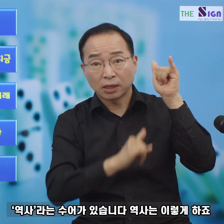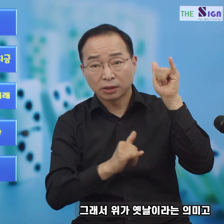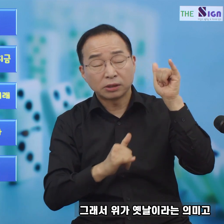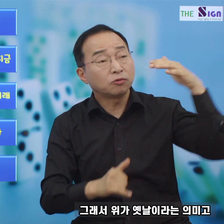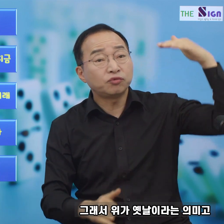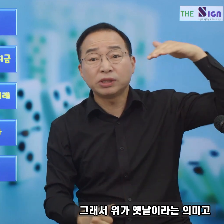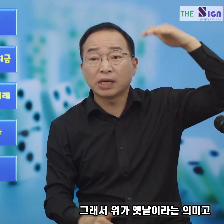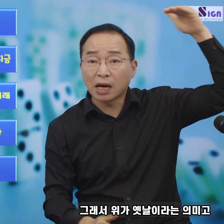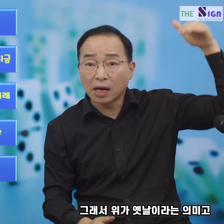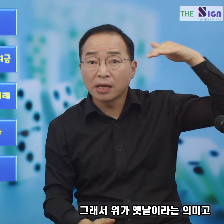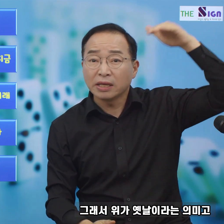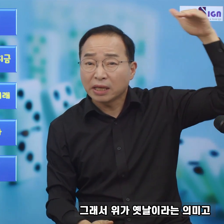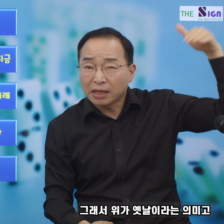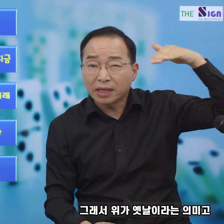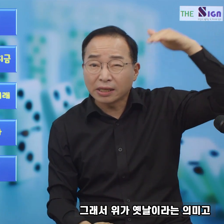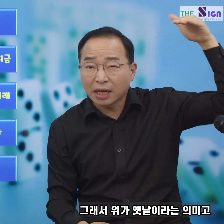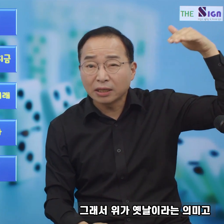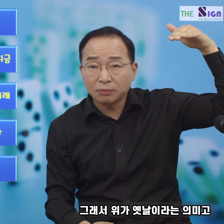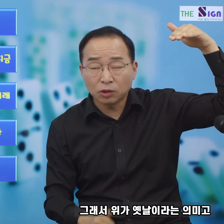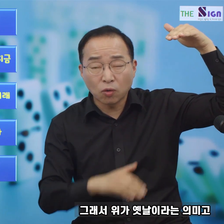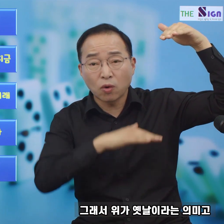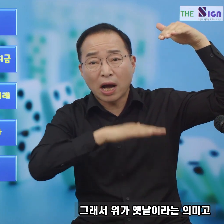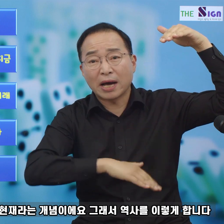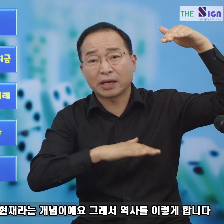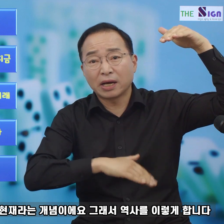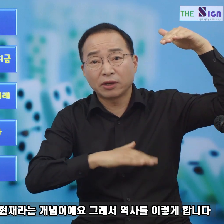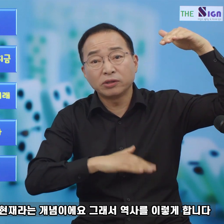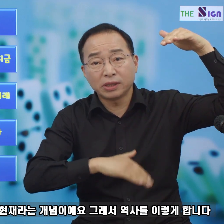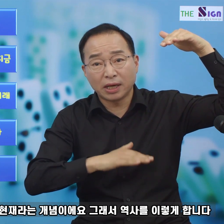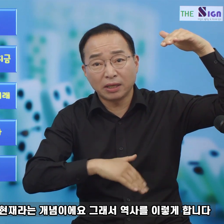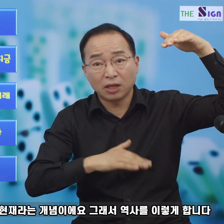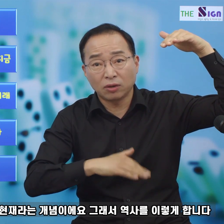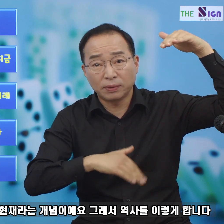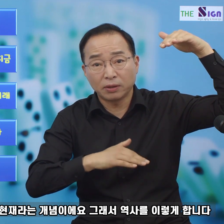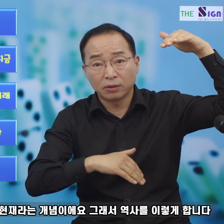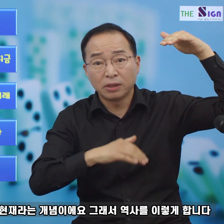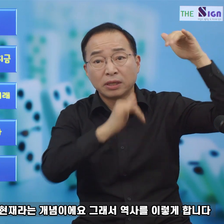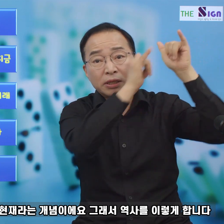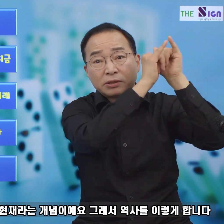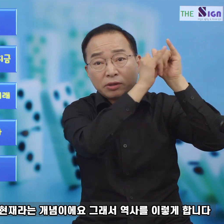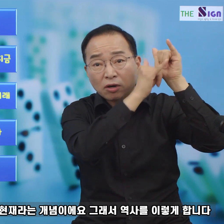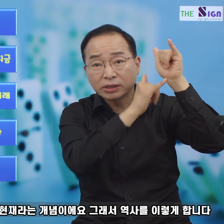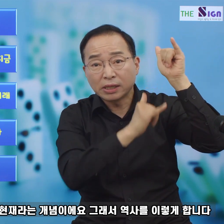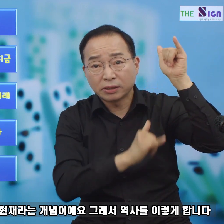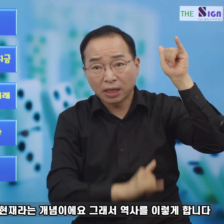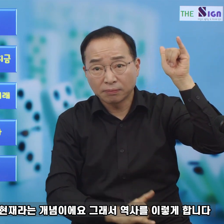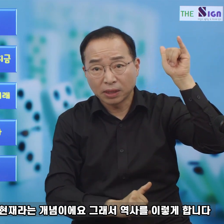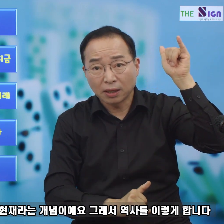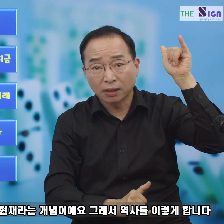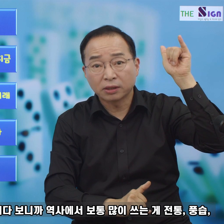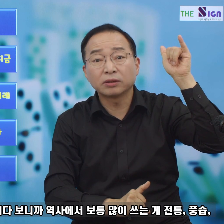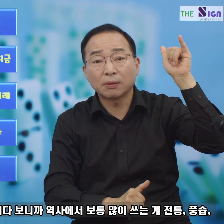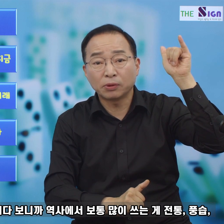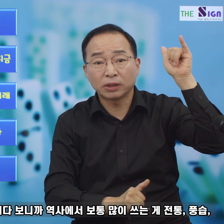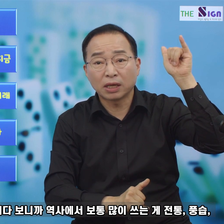그래서 위가 옛날이라는 의미고 아래가 현재라는 개념이에요. 그래서 역사를 이렇게 합니다. 그러다